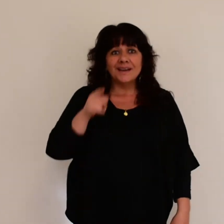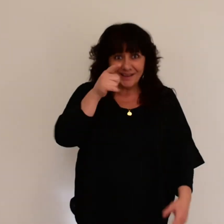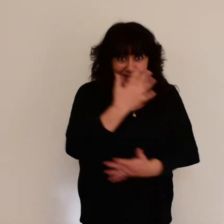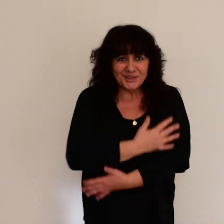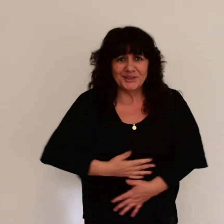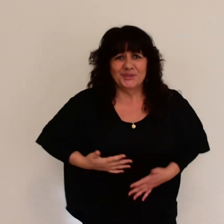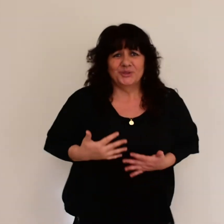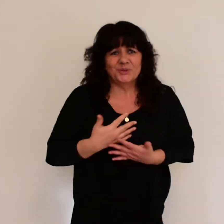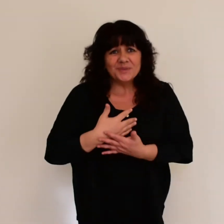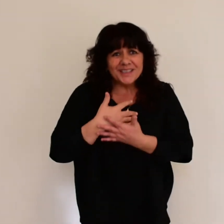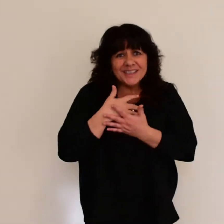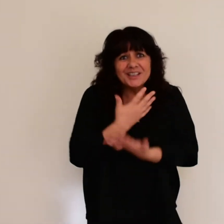Jubile, cri de